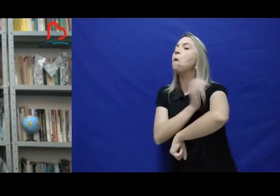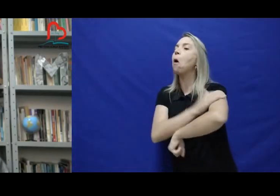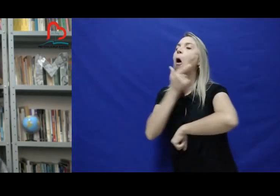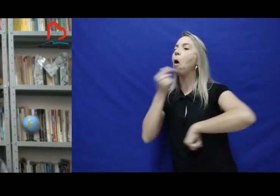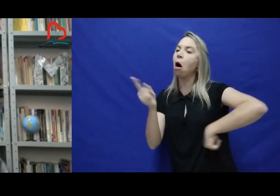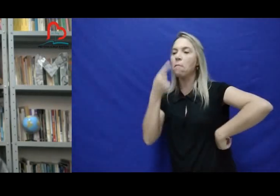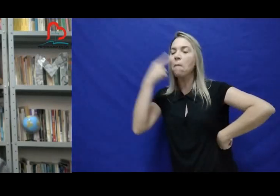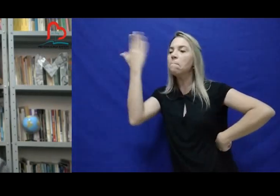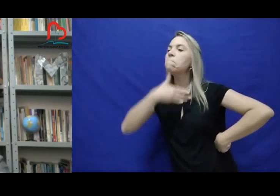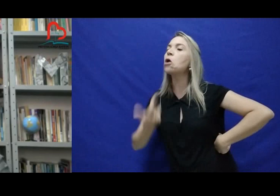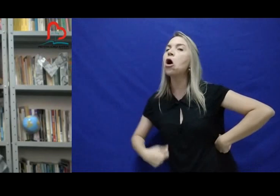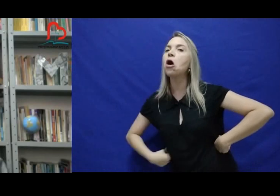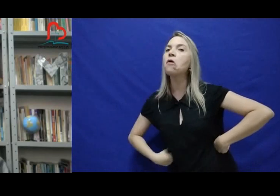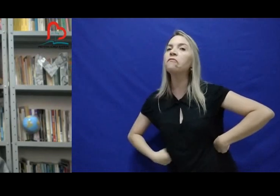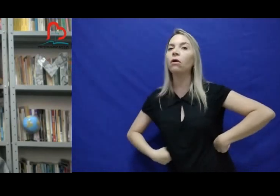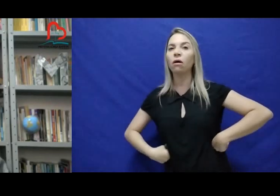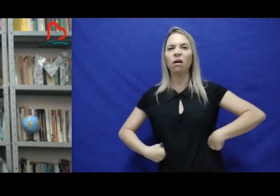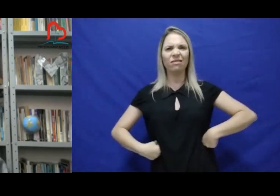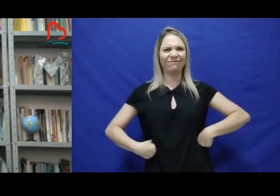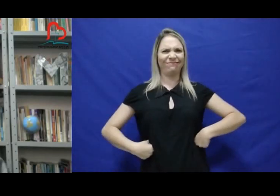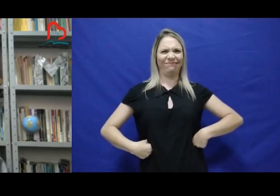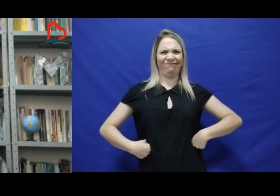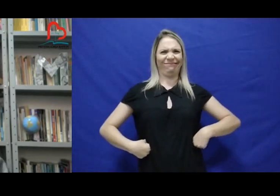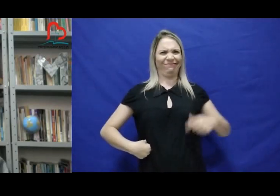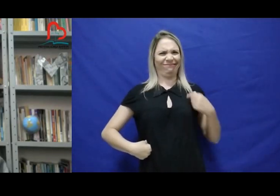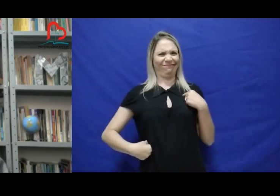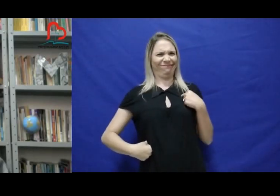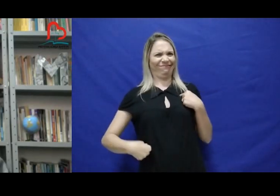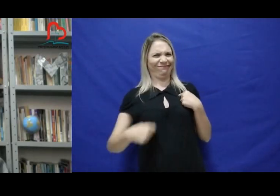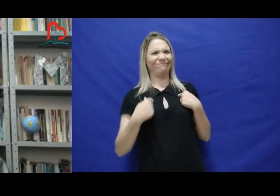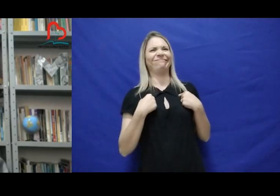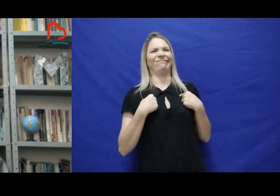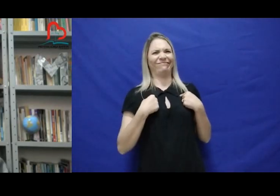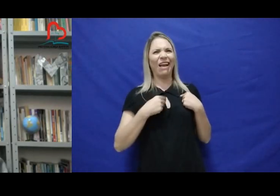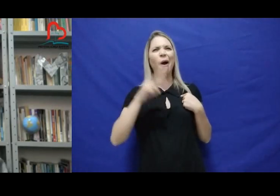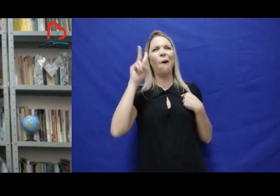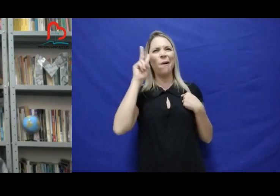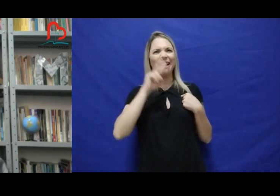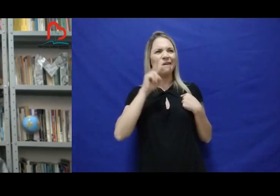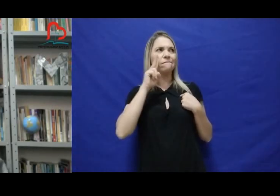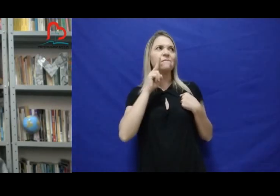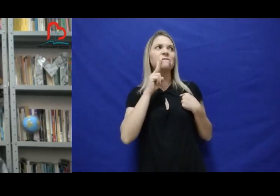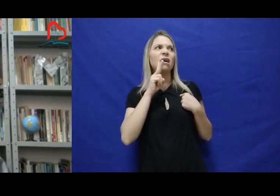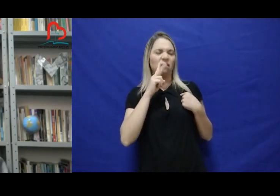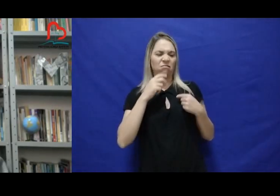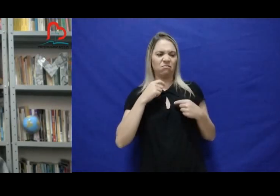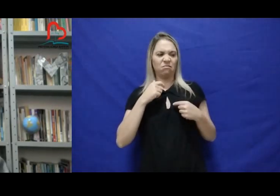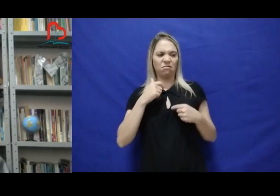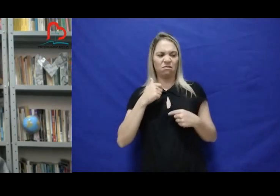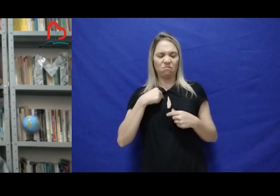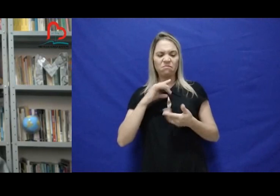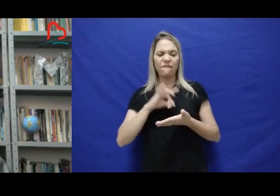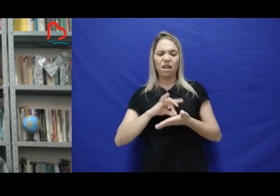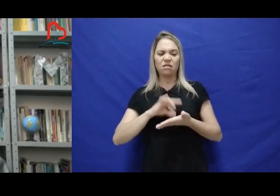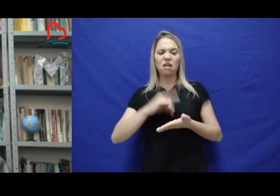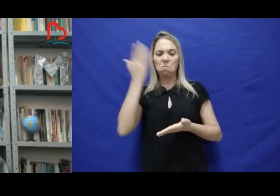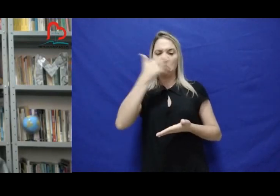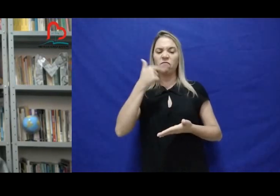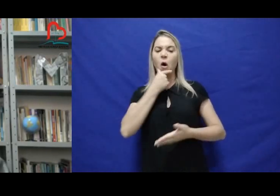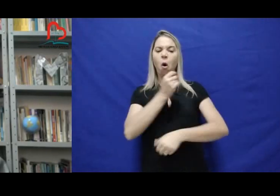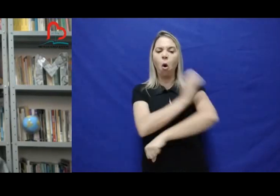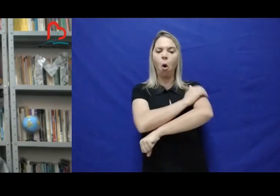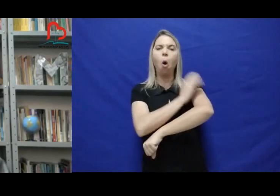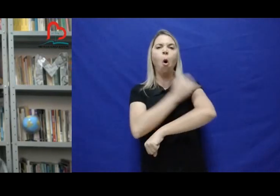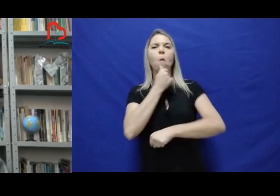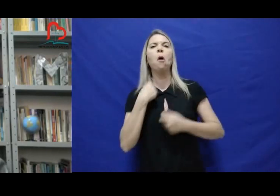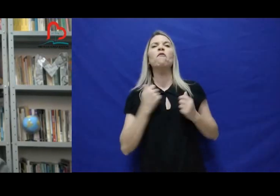você é homem. Se você é homem, faça. Eu guardo péssimas lembranças das vezes em que caí na